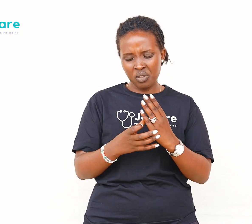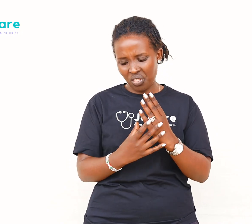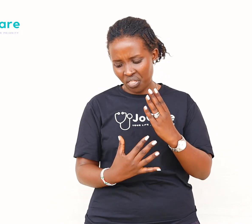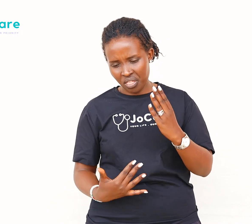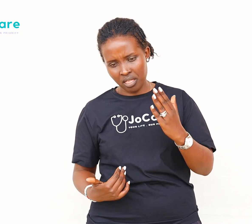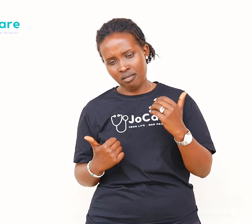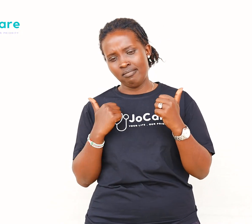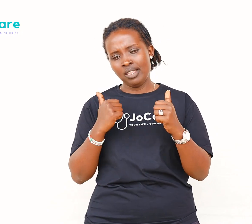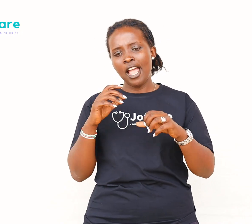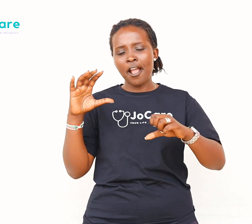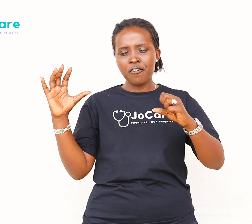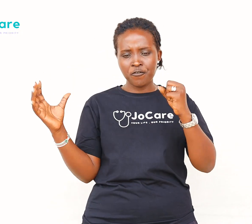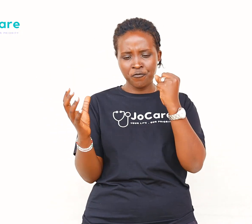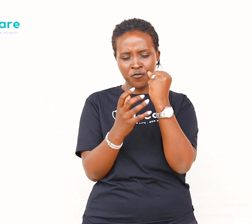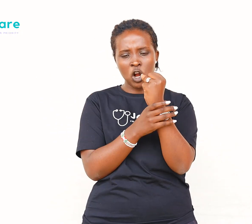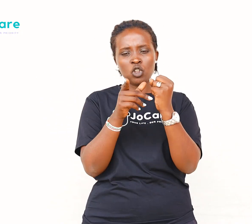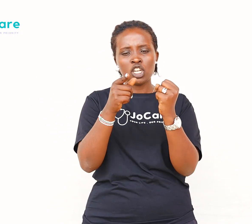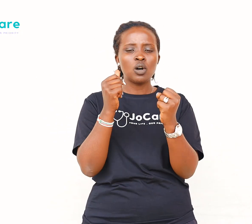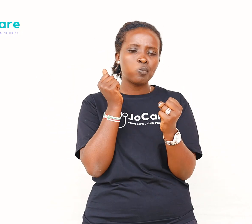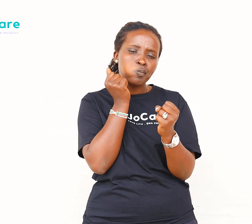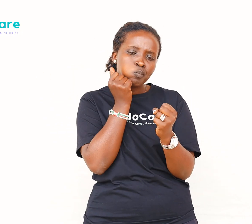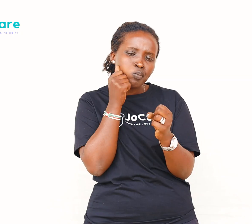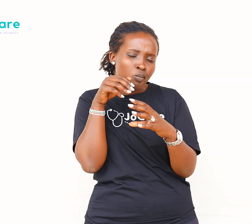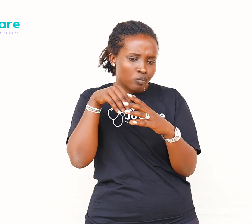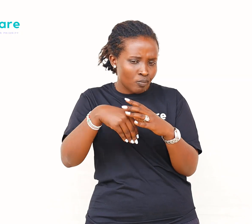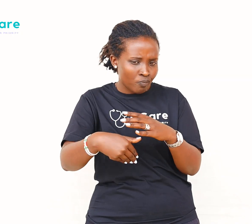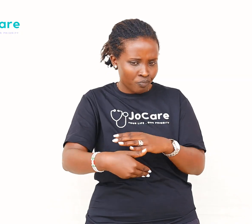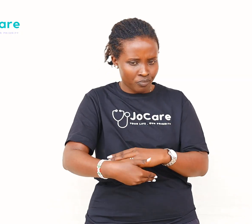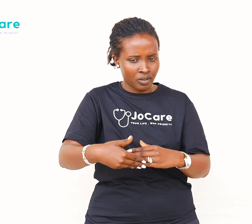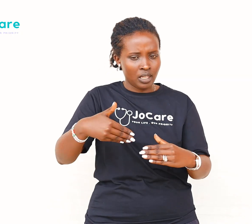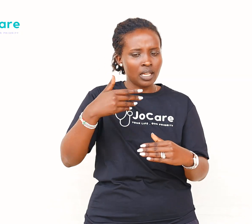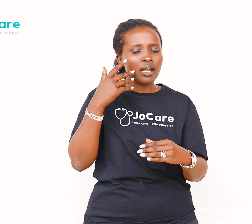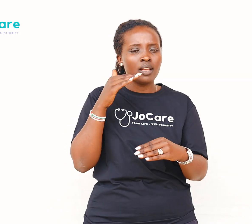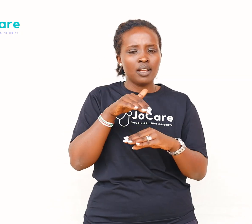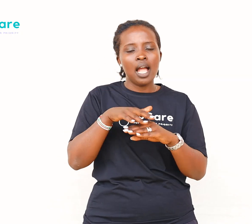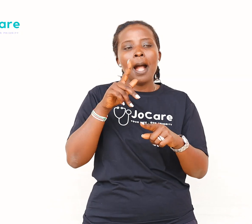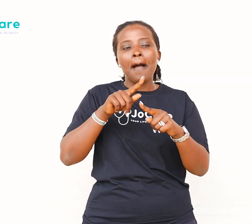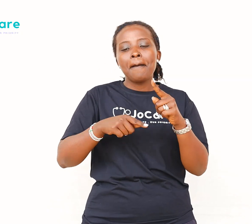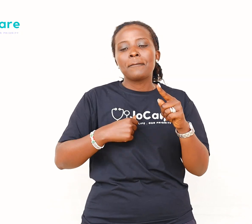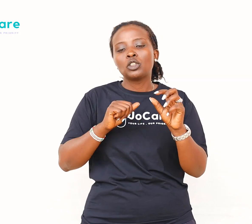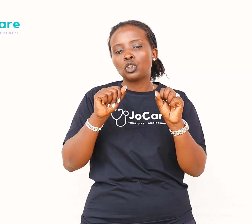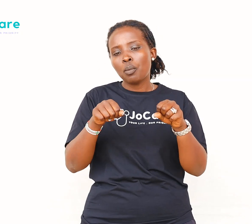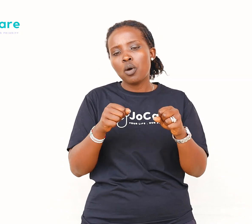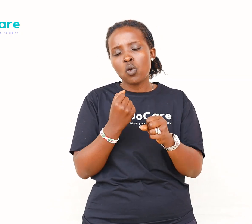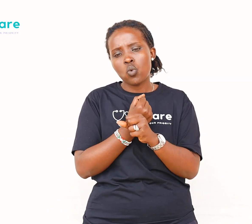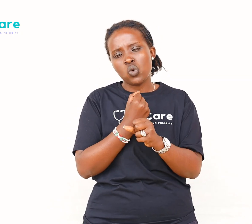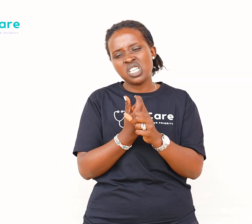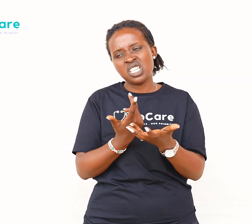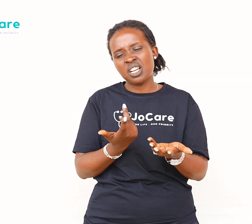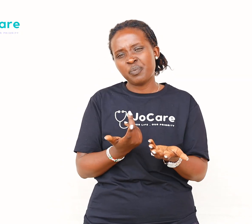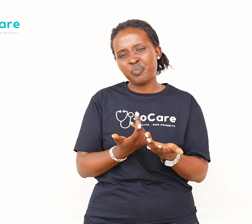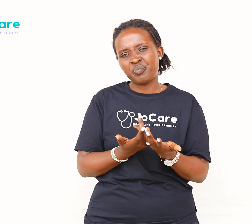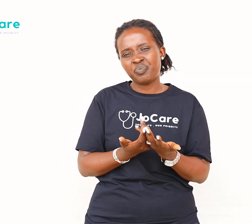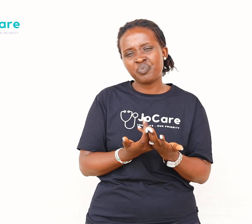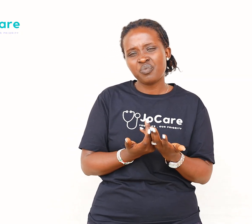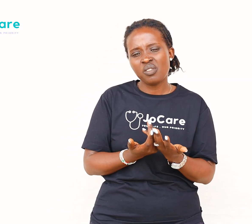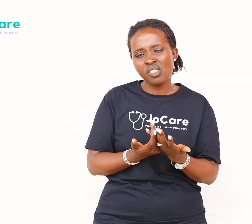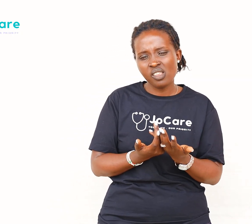ikaza igafatwa n'iyo kotegisi. yego yego si n'ibyo gusa rero, hari ushobora gukoresha iyo twita